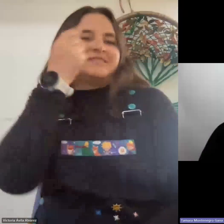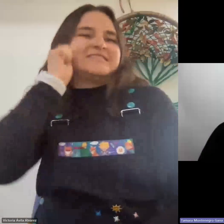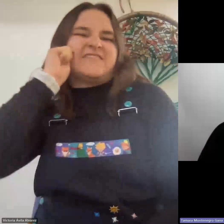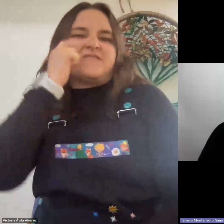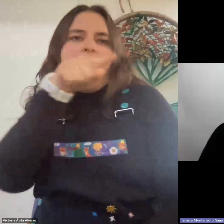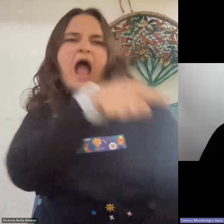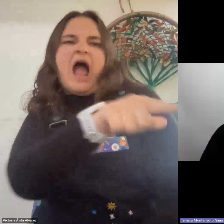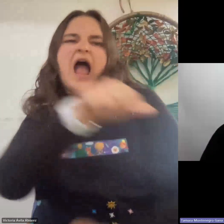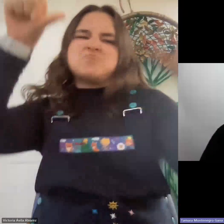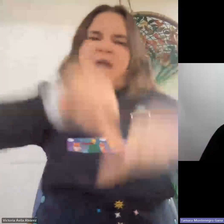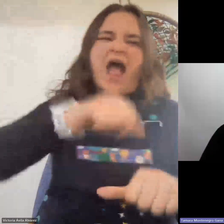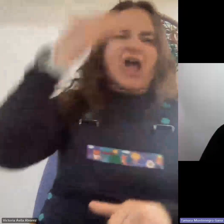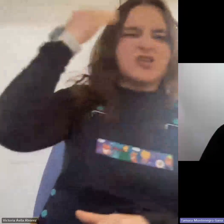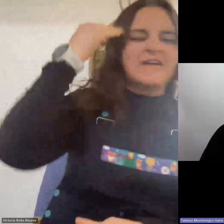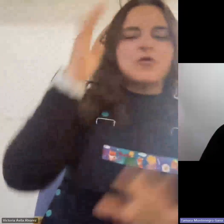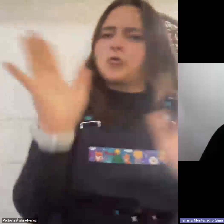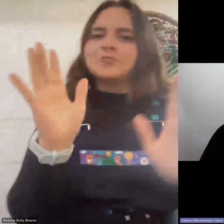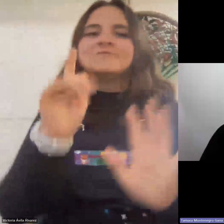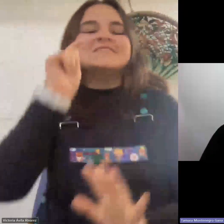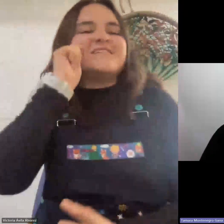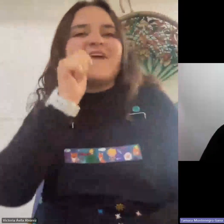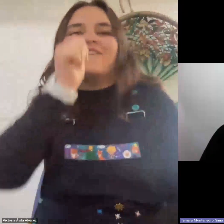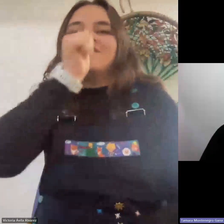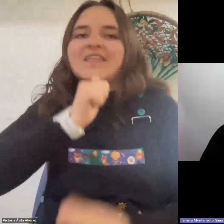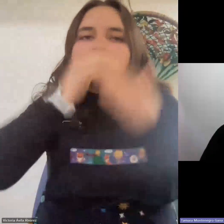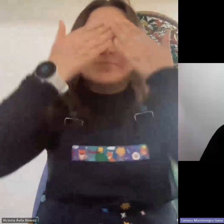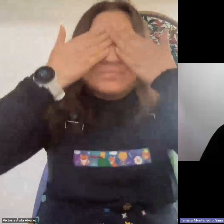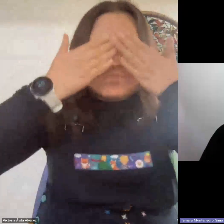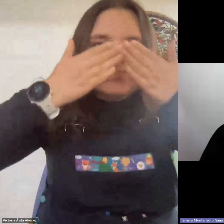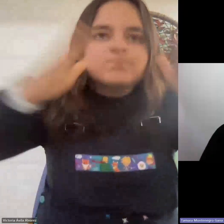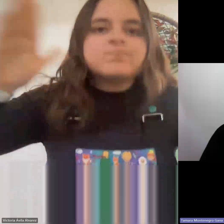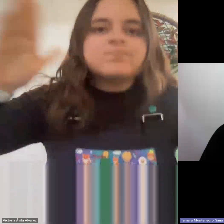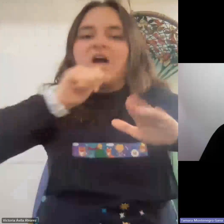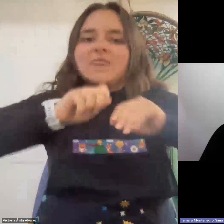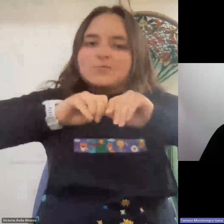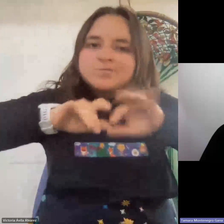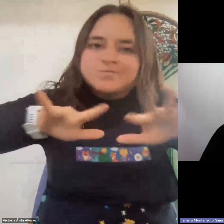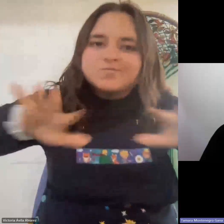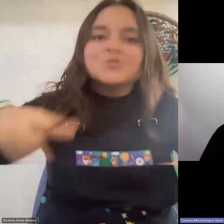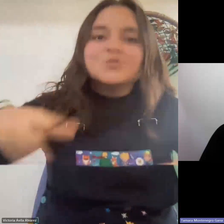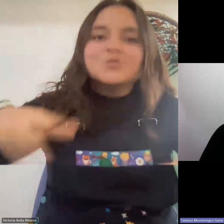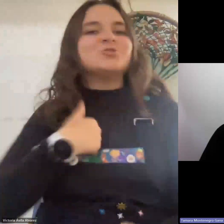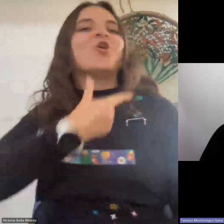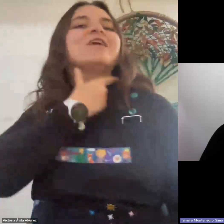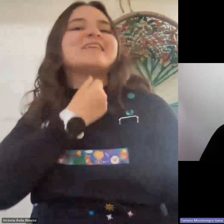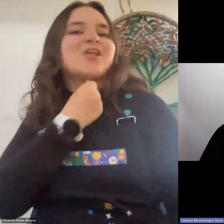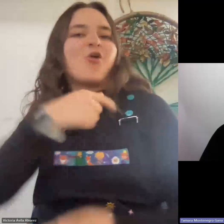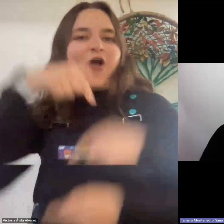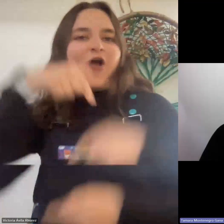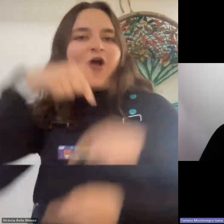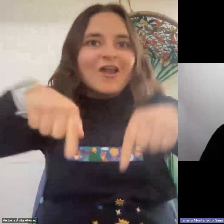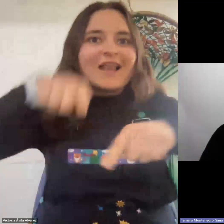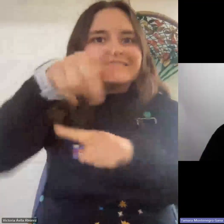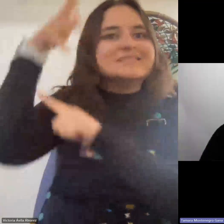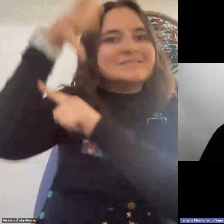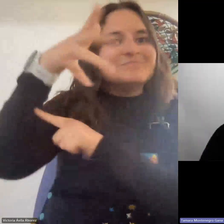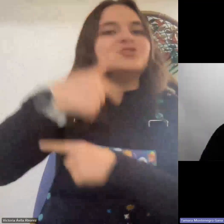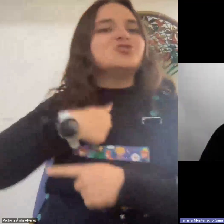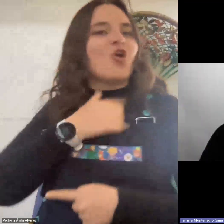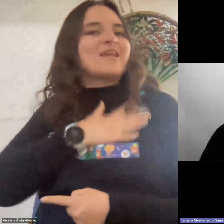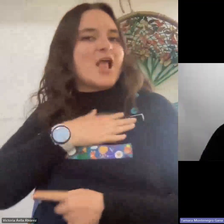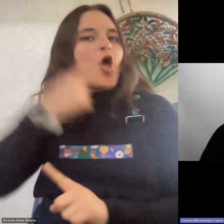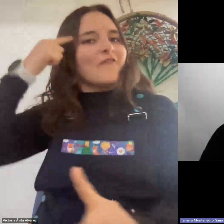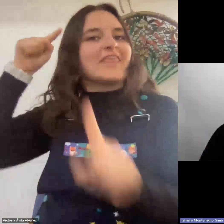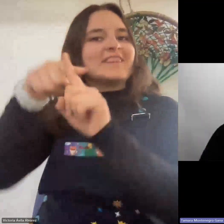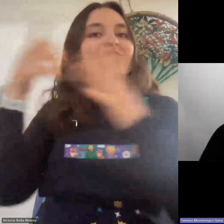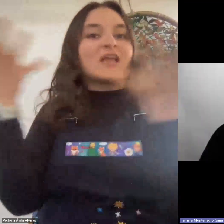y entenderlo bien, hay que normalizar las cosas, no pensar que la persona coeducadora no sabe o no entiende, sino que